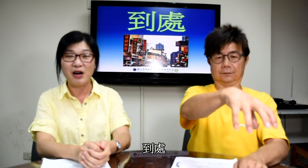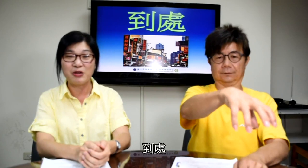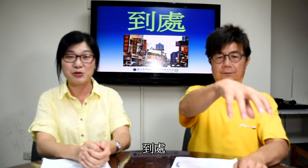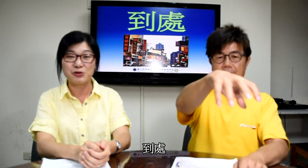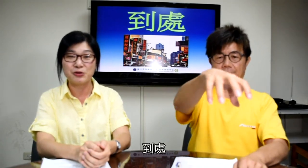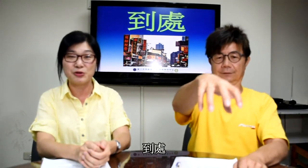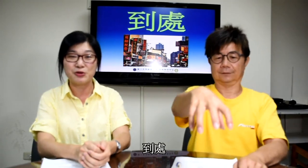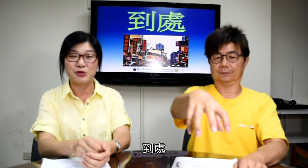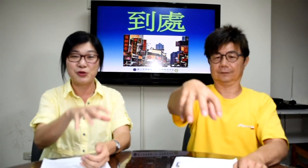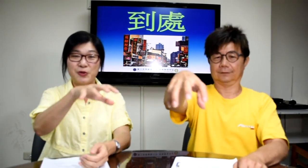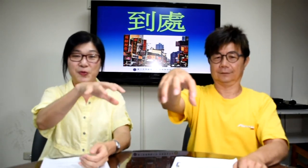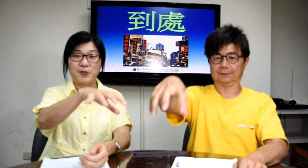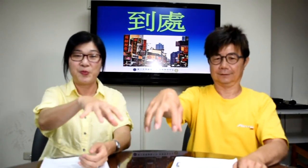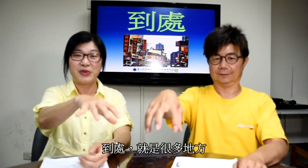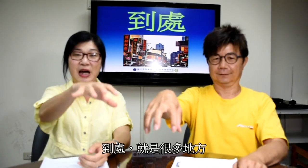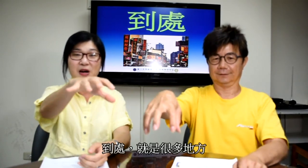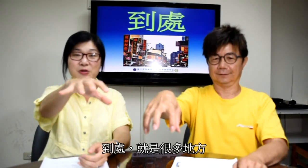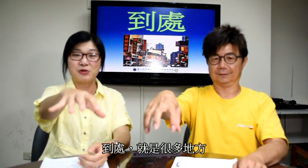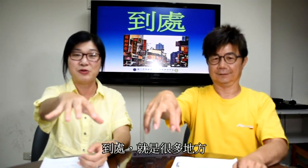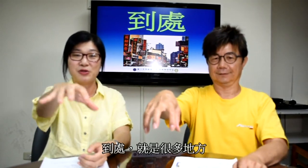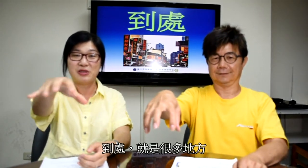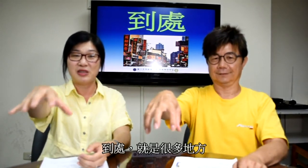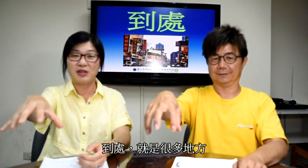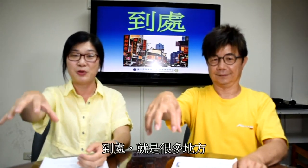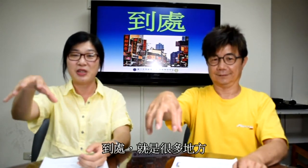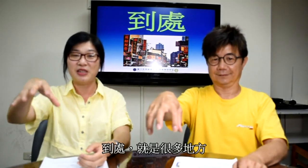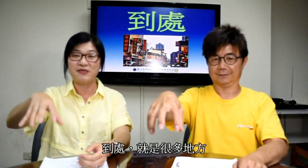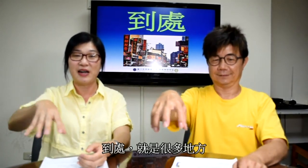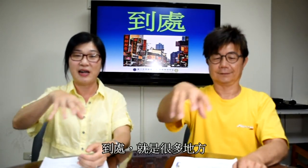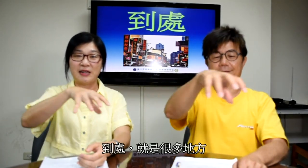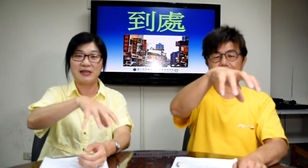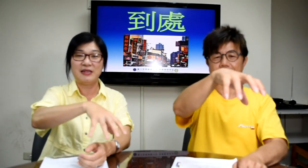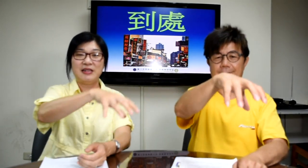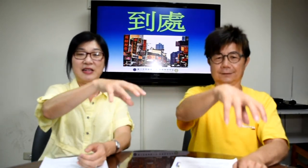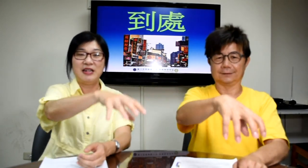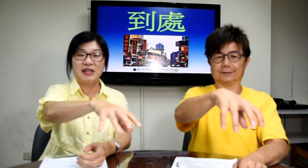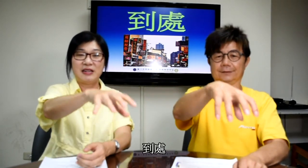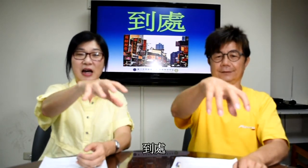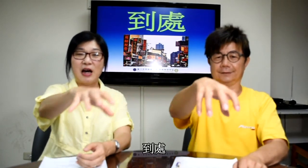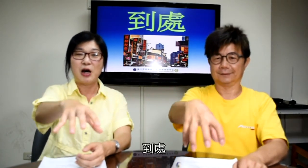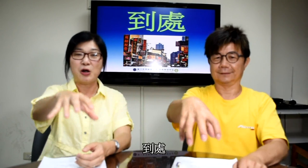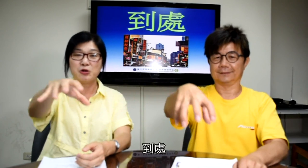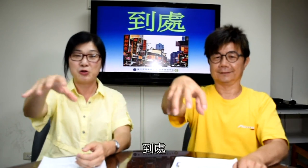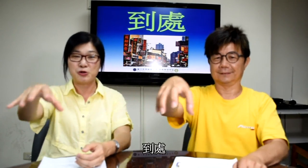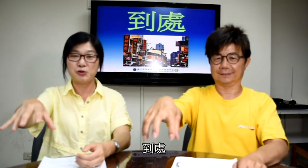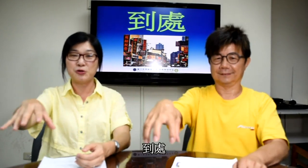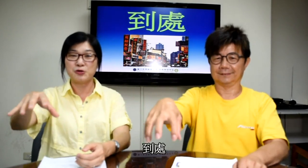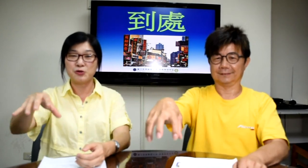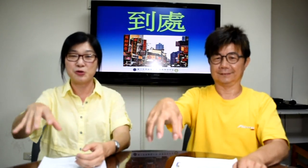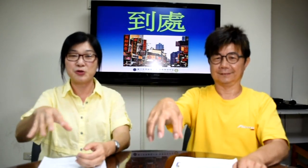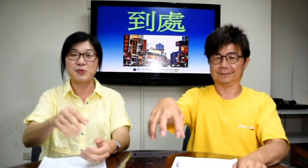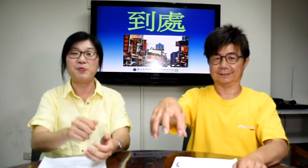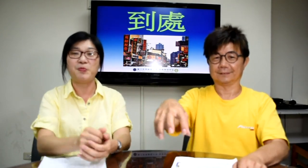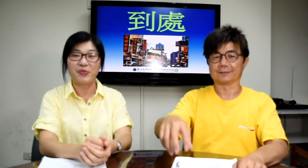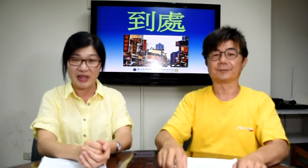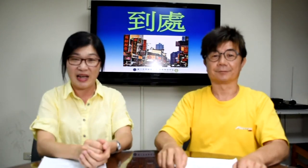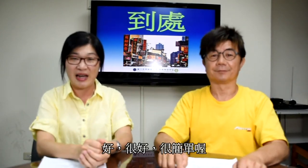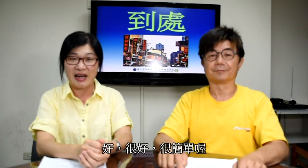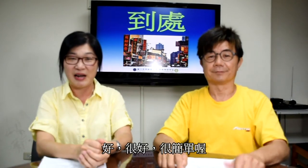到处，到处就是很多地方，到处。